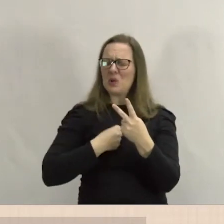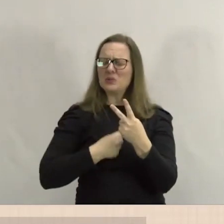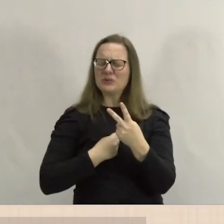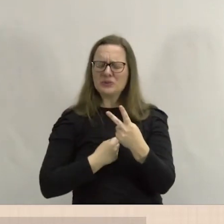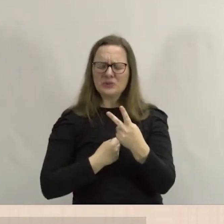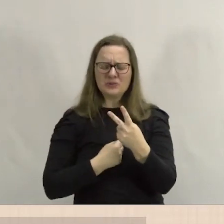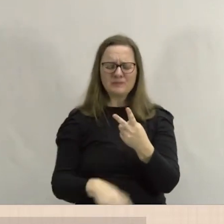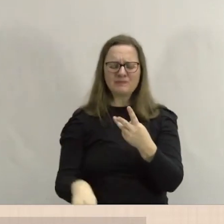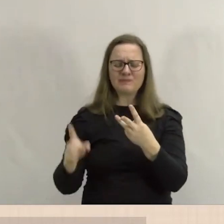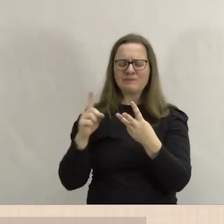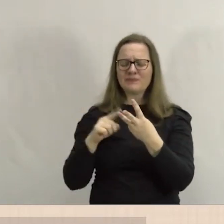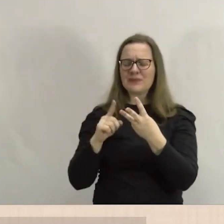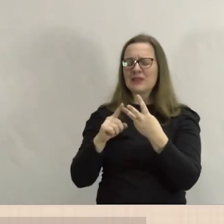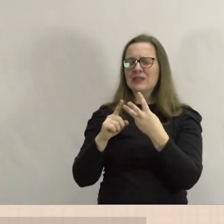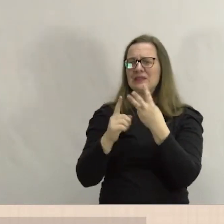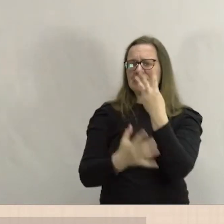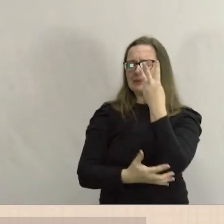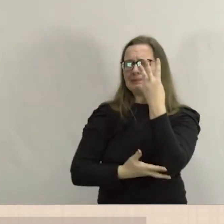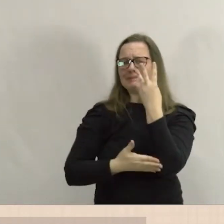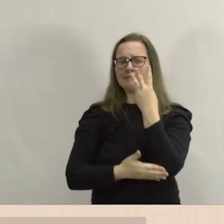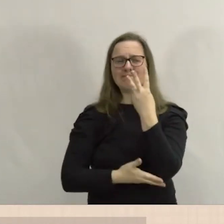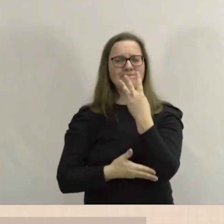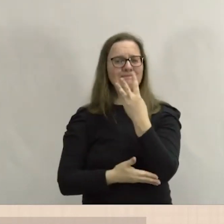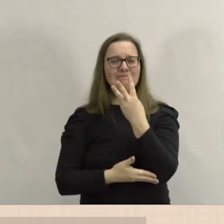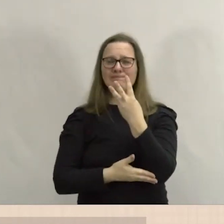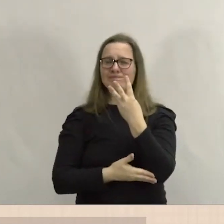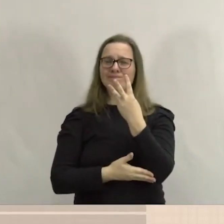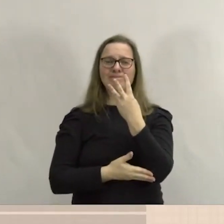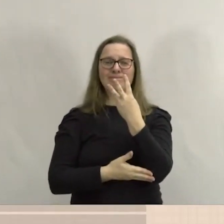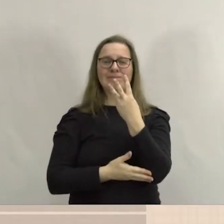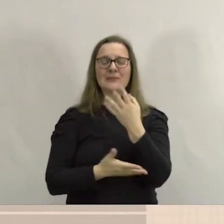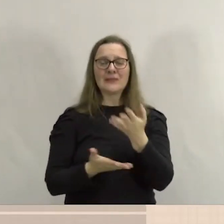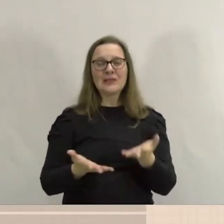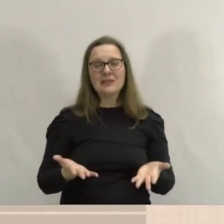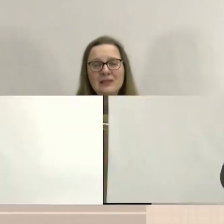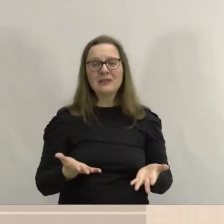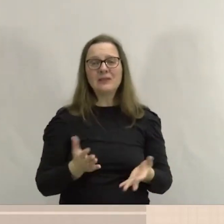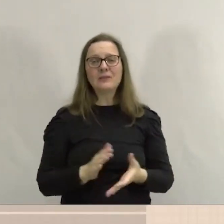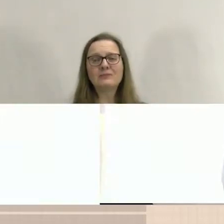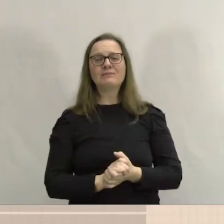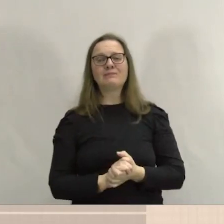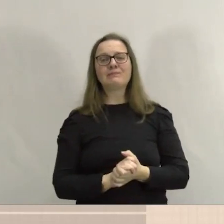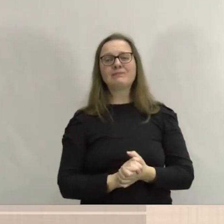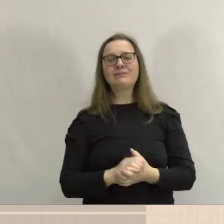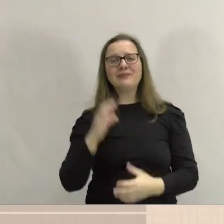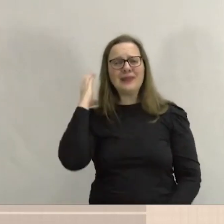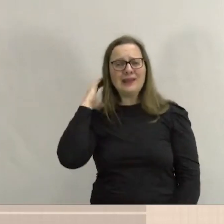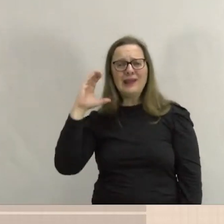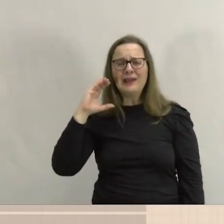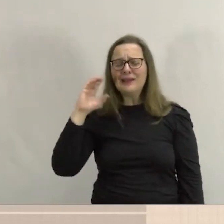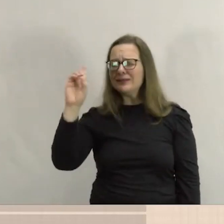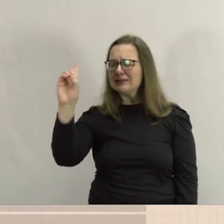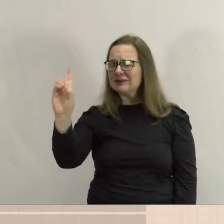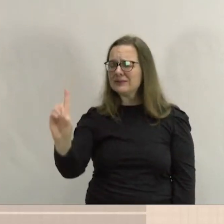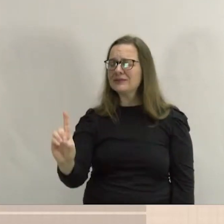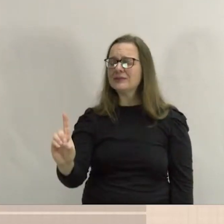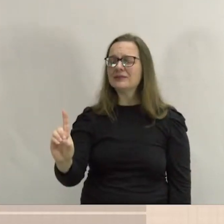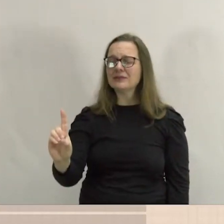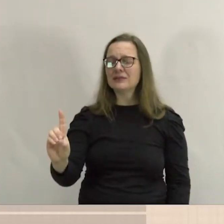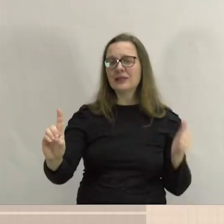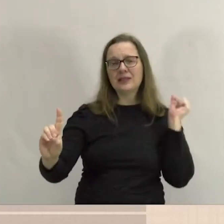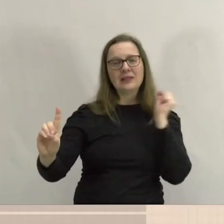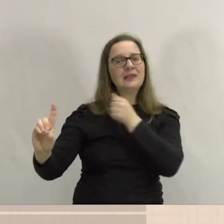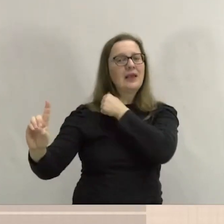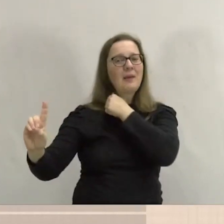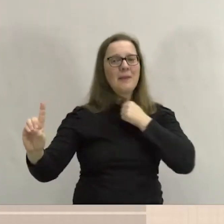Senhor Jesus, não segundo Caim, que era do maligno. Caim era do maligno